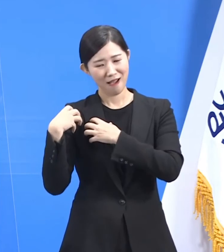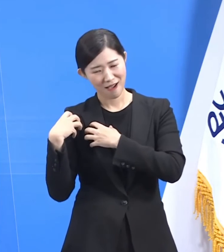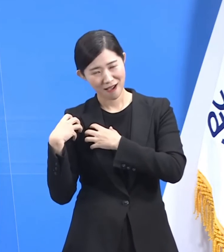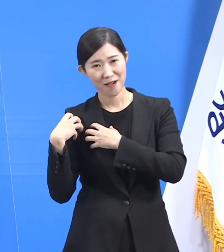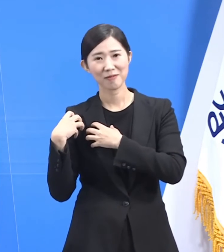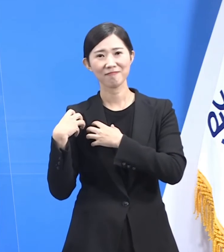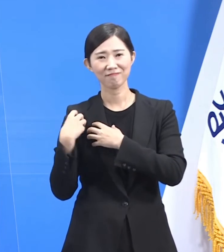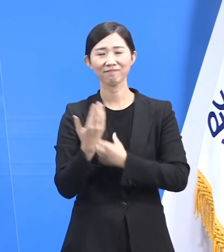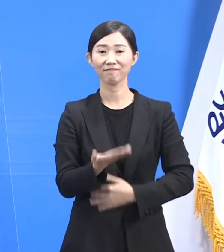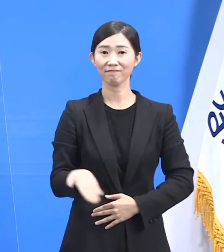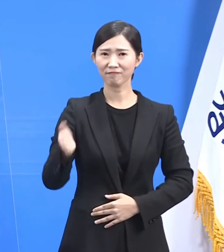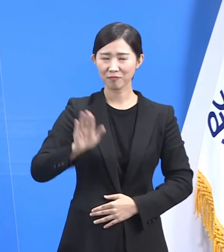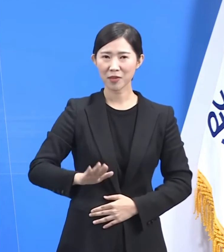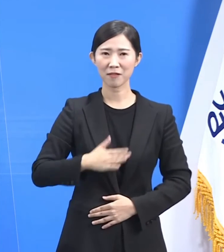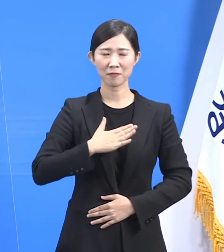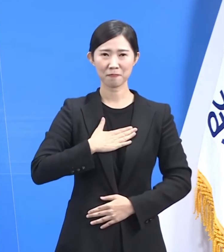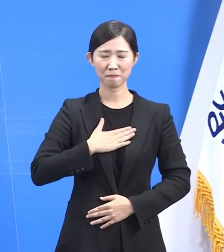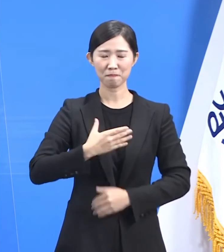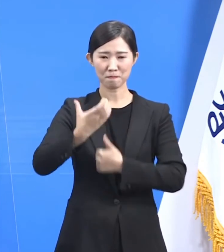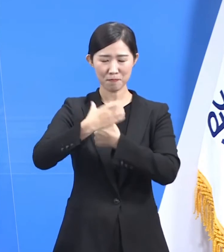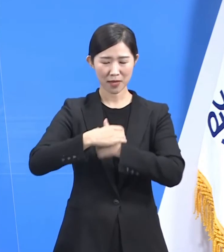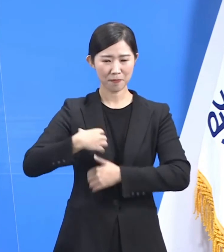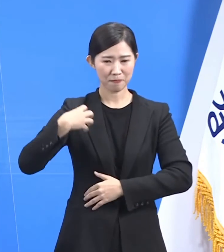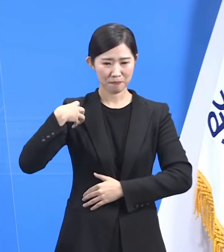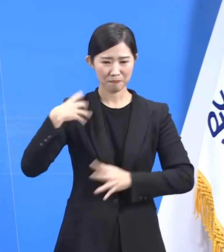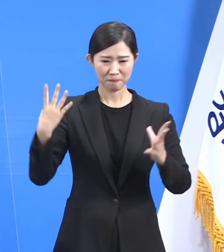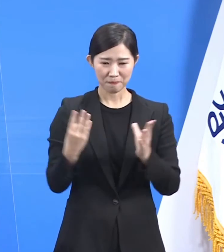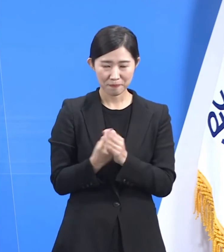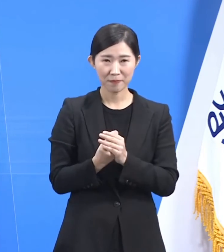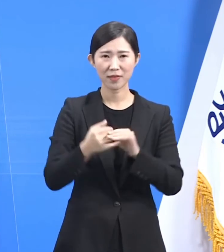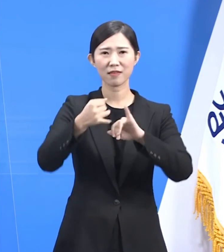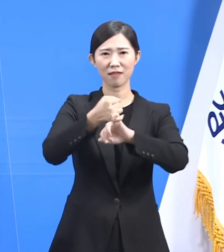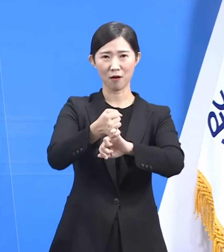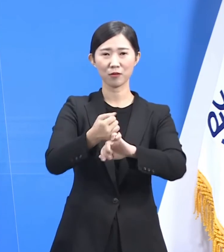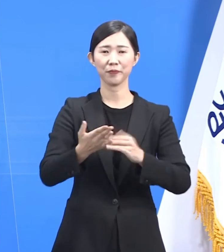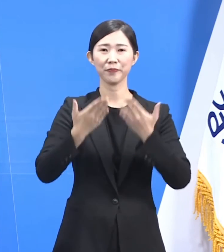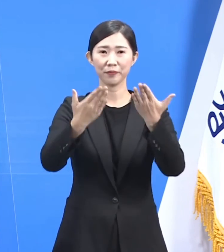무겁지만 주어진 소명을 다하겠다는 약속을 드립니다.